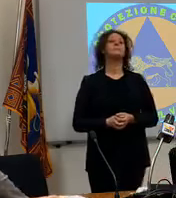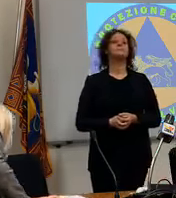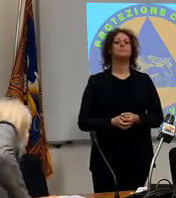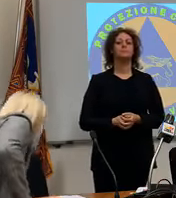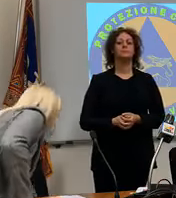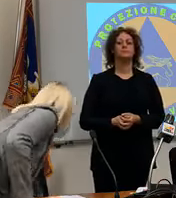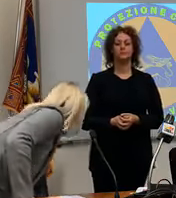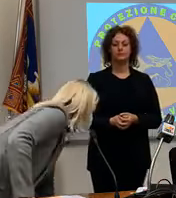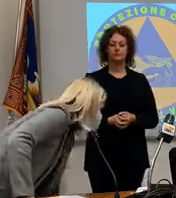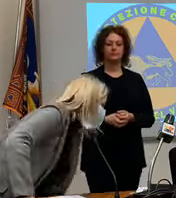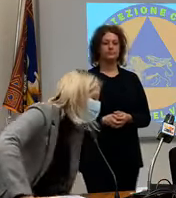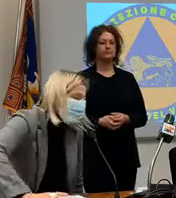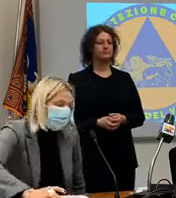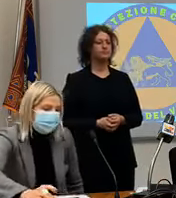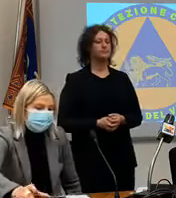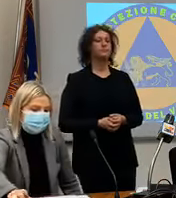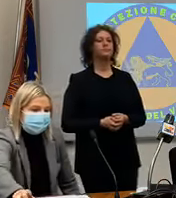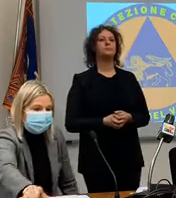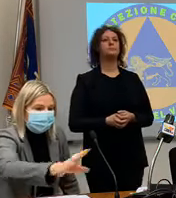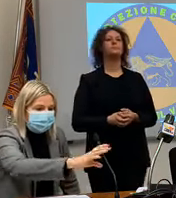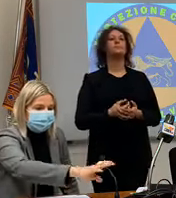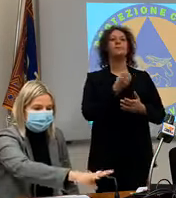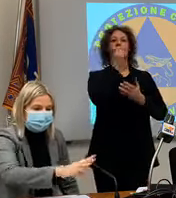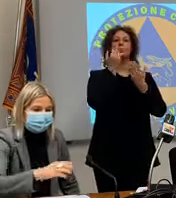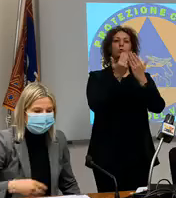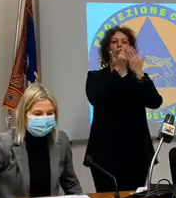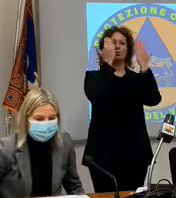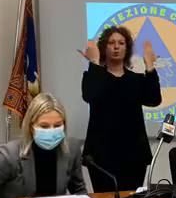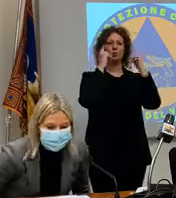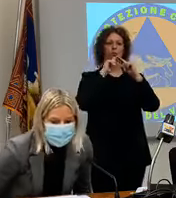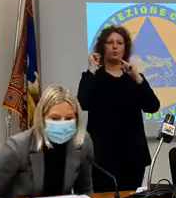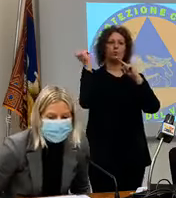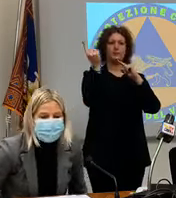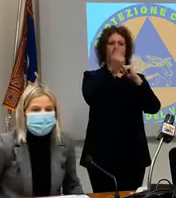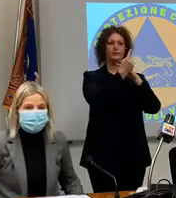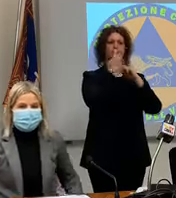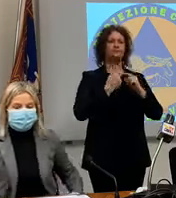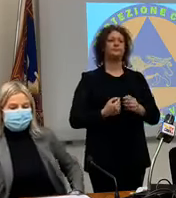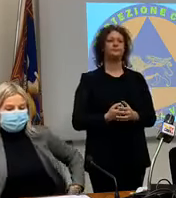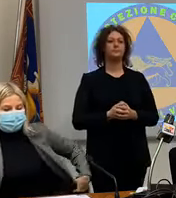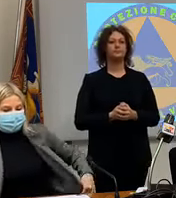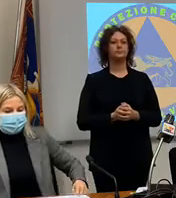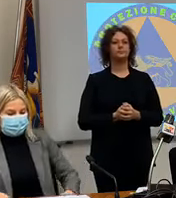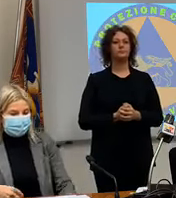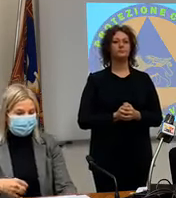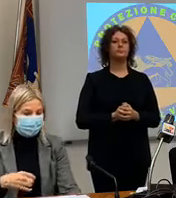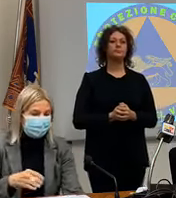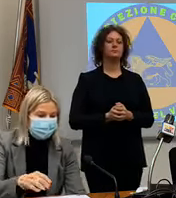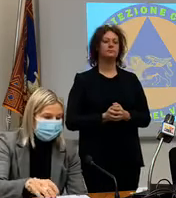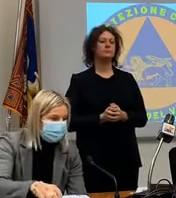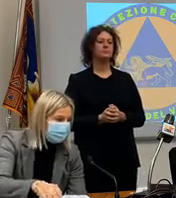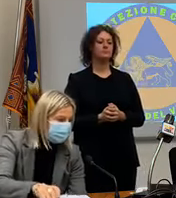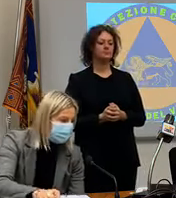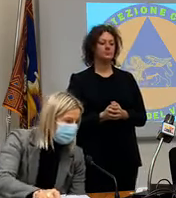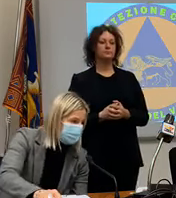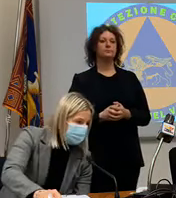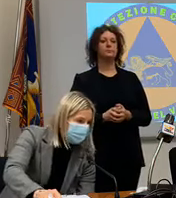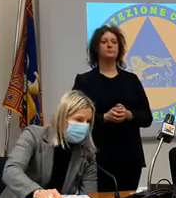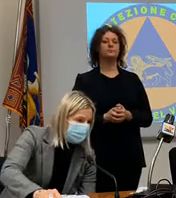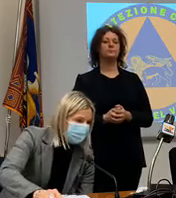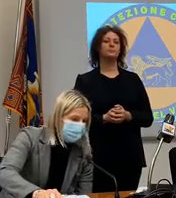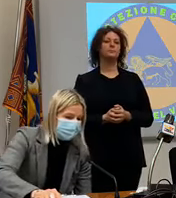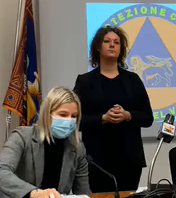lavoro prego dottoressa Grazie buongiorno buongiorno a tutti Allora Eccomi di nuovo qua Volevo dire una cosa